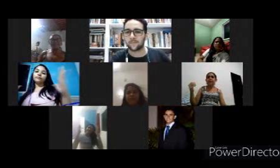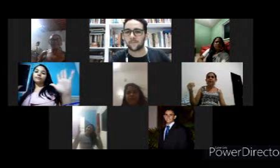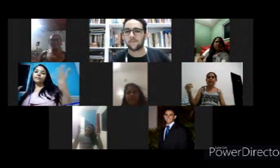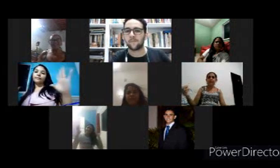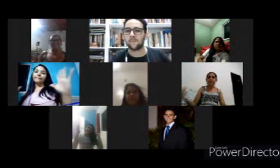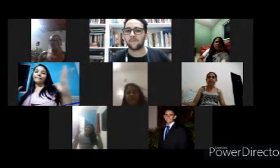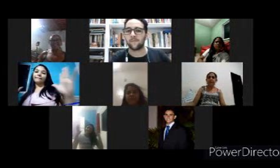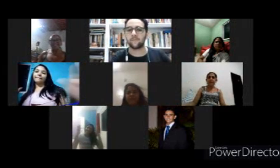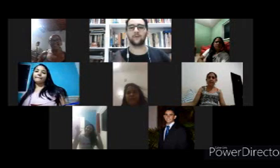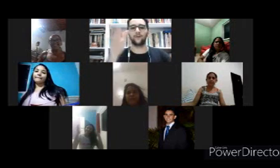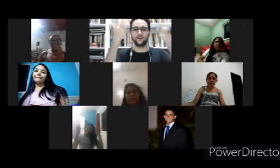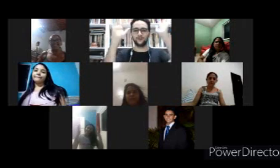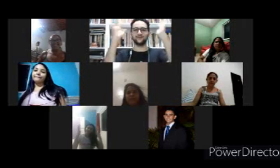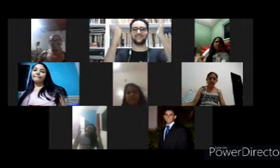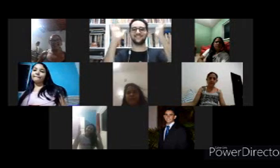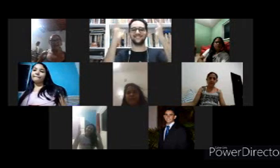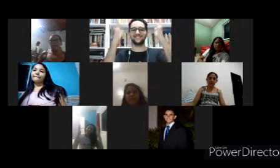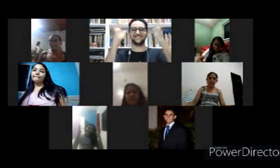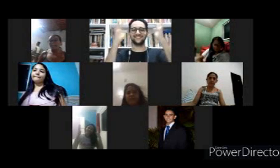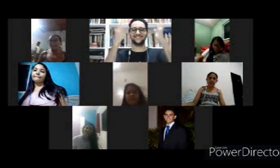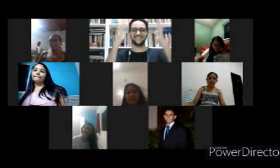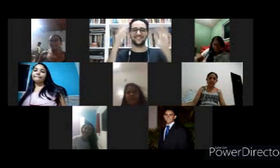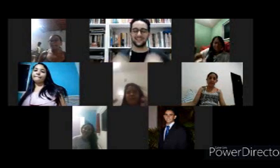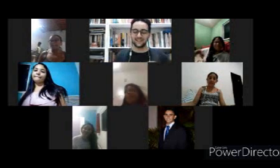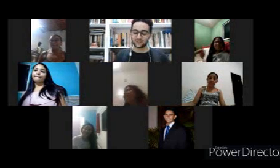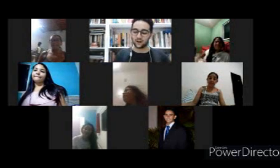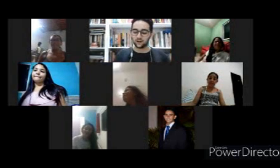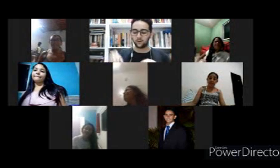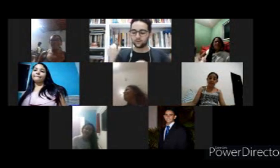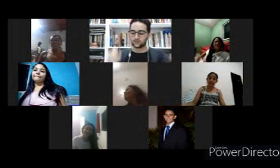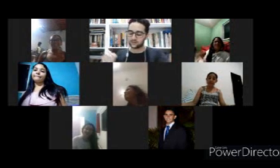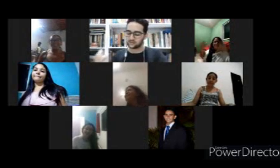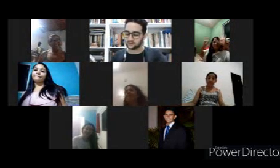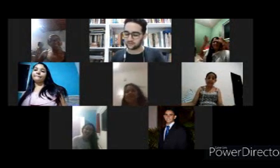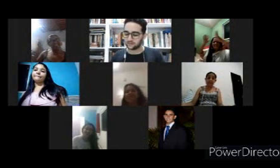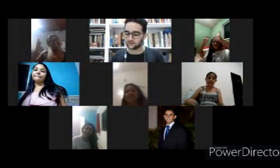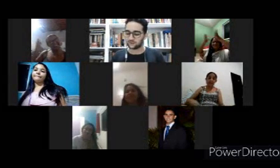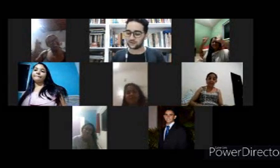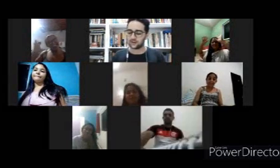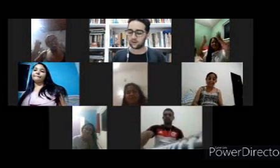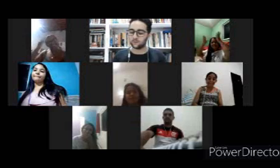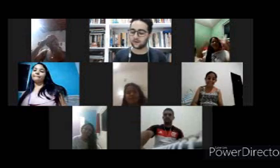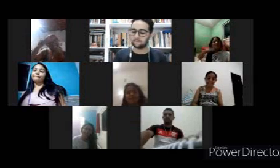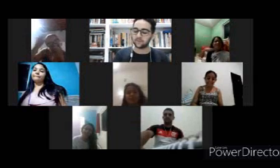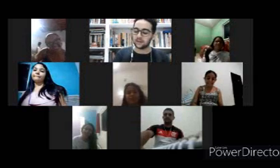Pronto? Pronto. Só algumas observações também para que eu não quis te interromper.